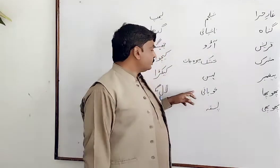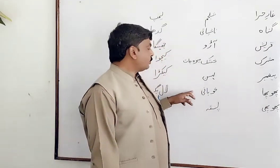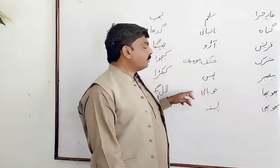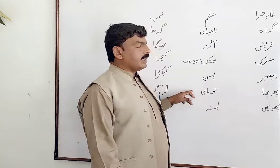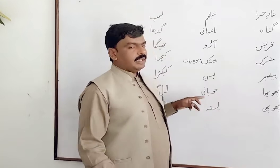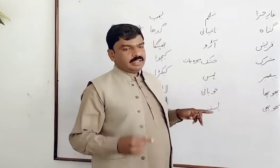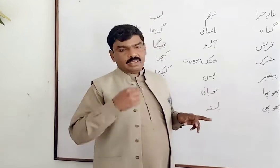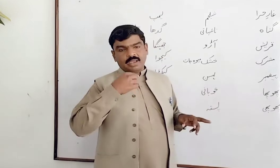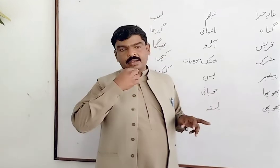खुबानी,